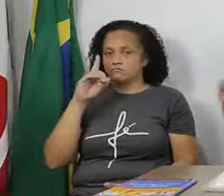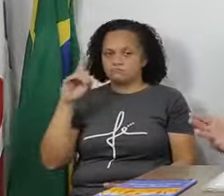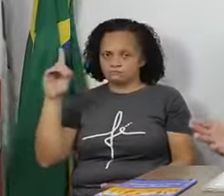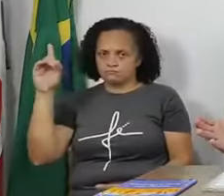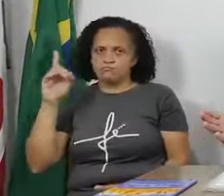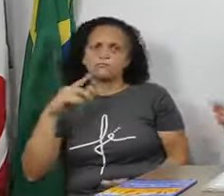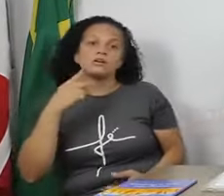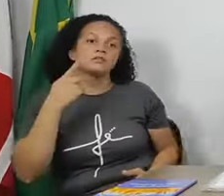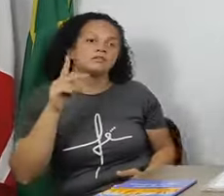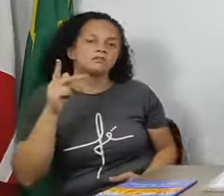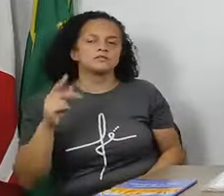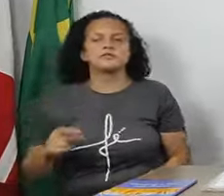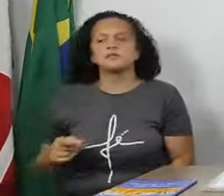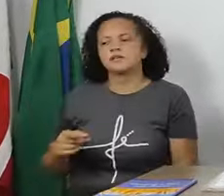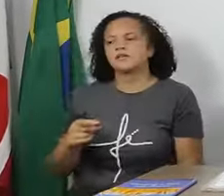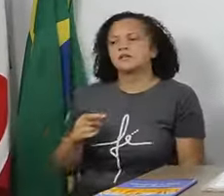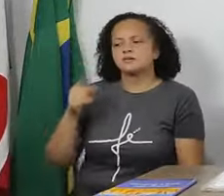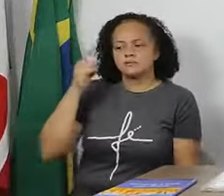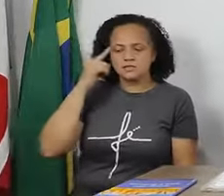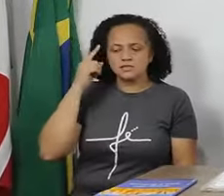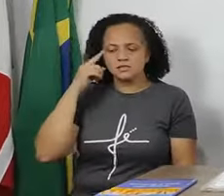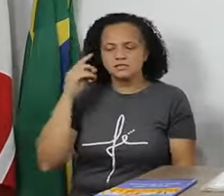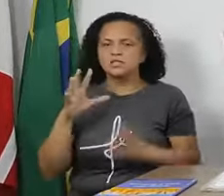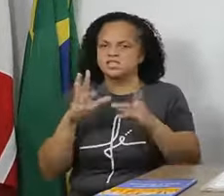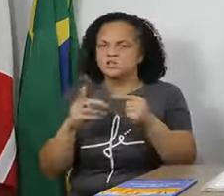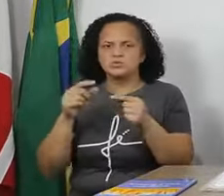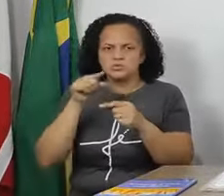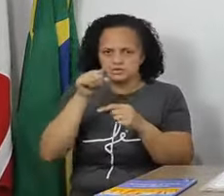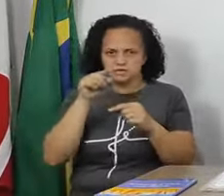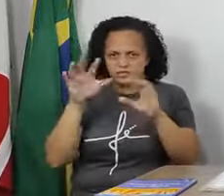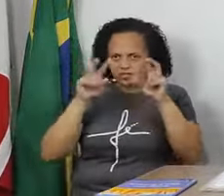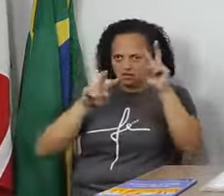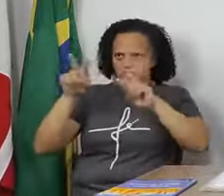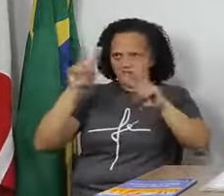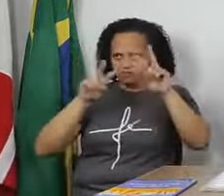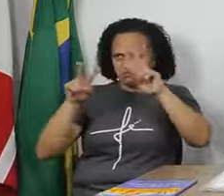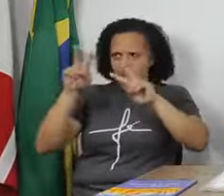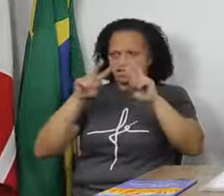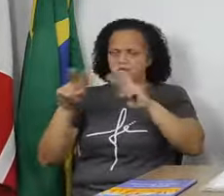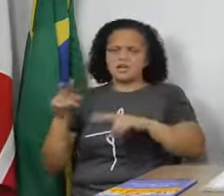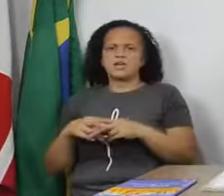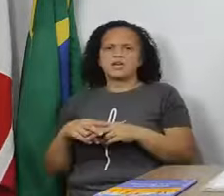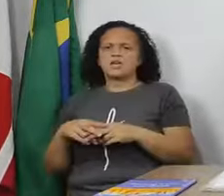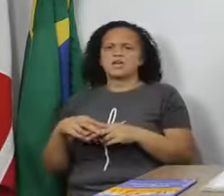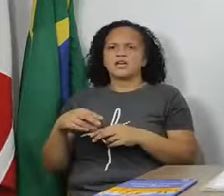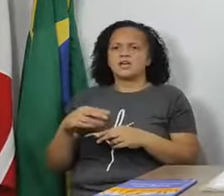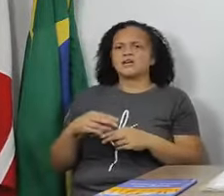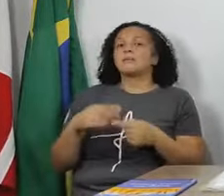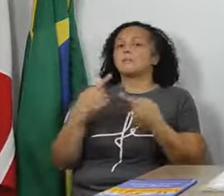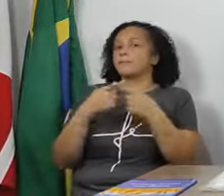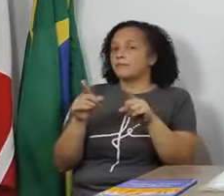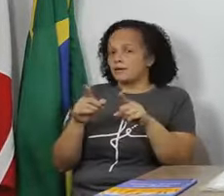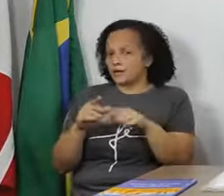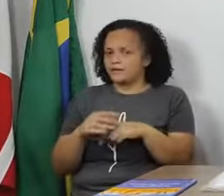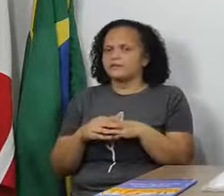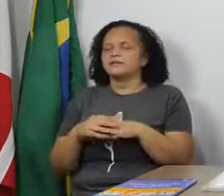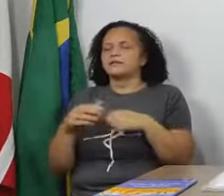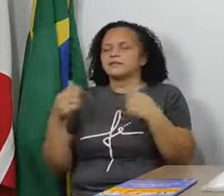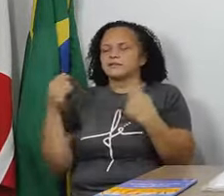sua convicção no que você está vendo, no que você está ouvindo, no que você está sentindo, mas baseie no que Deus diz